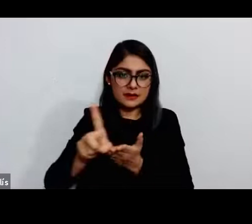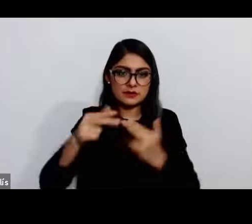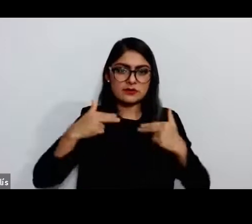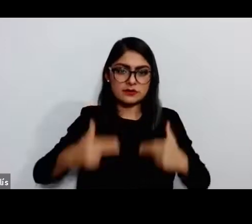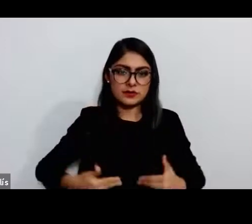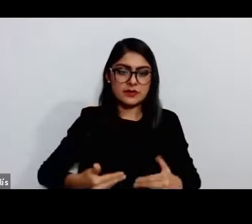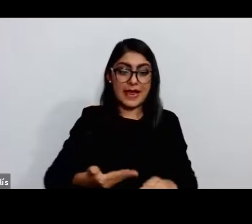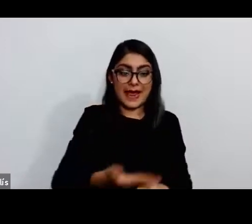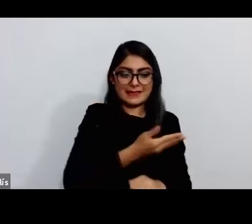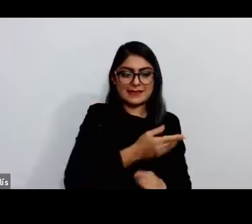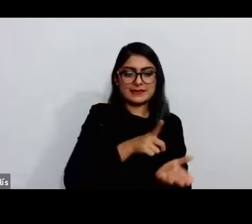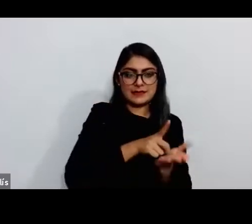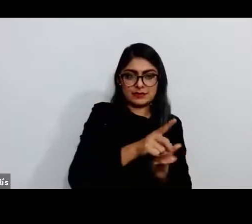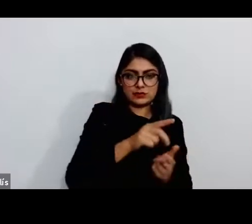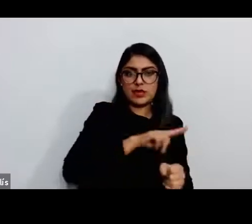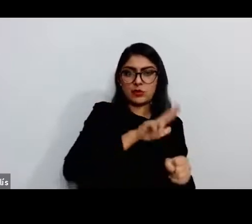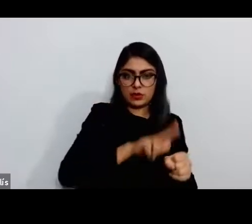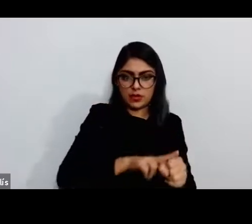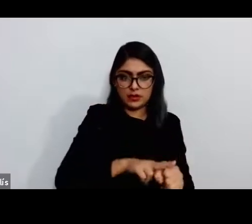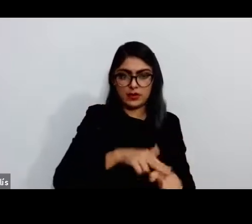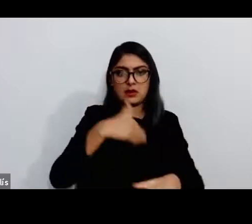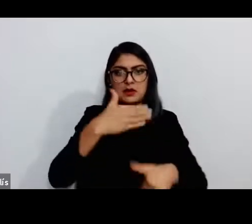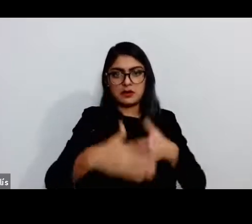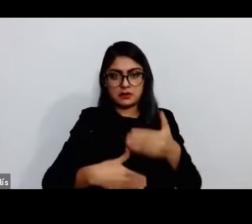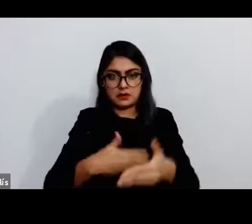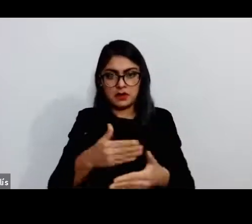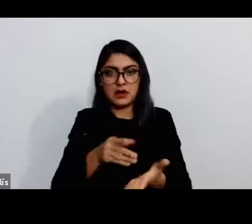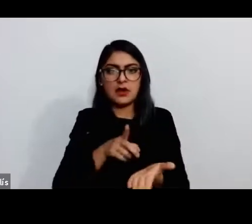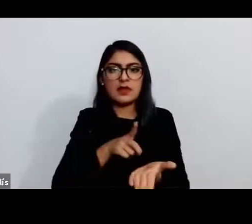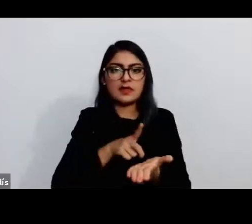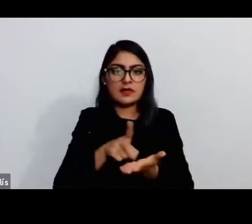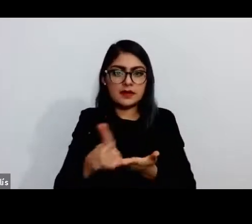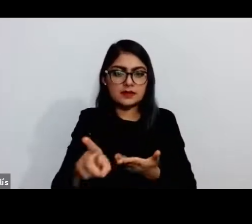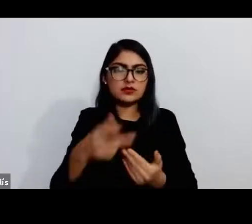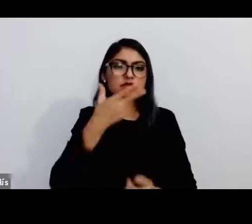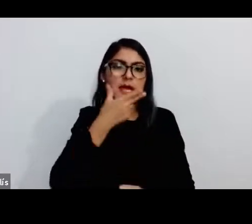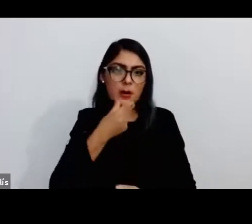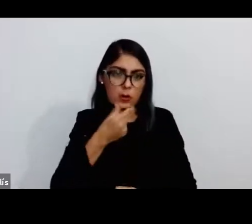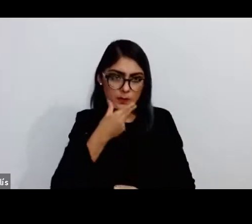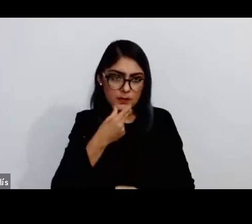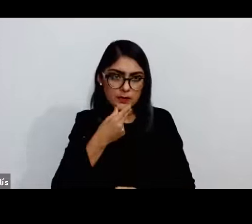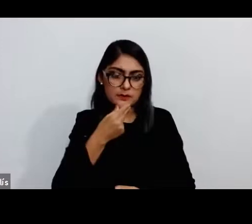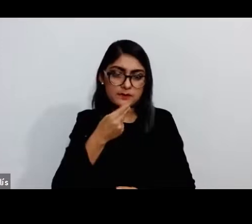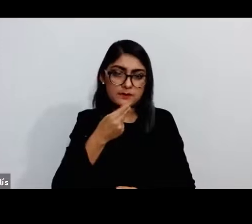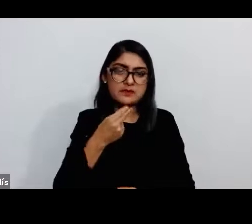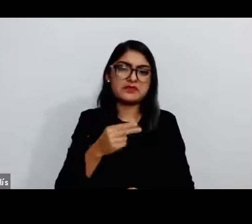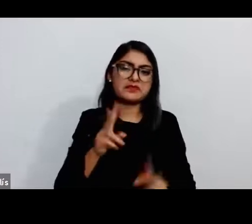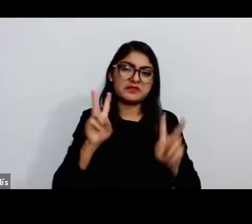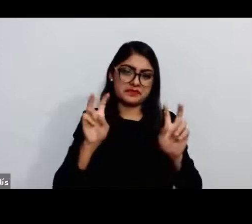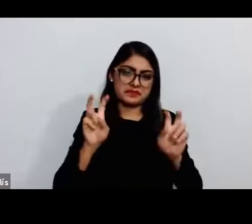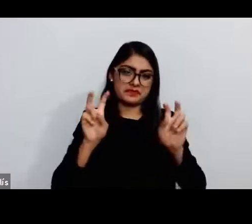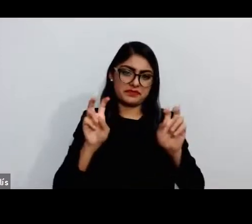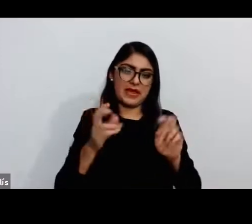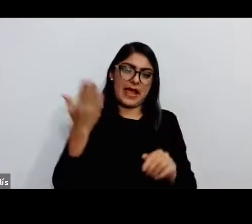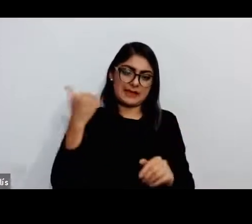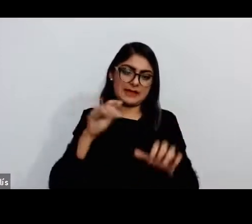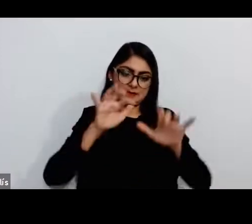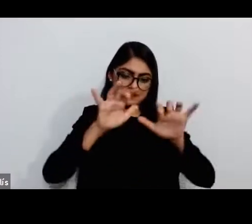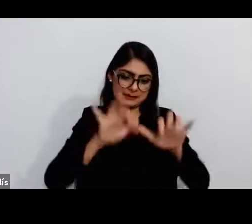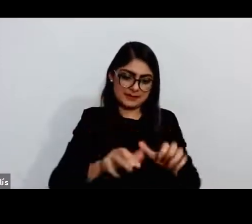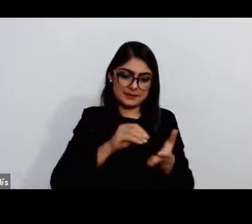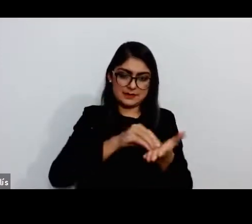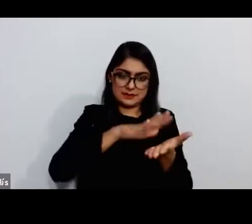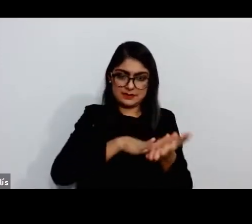naturales, luego en el siglo XIX, como dije, derechos del hombre, porque, entre comillas, digamos, porque así estaban redactadas las